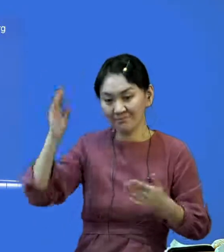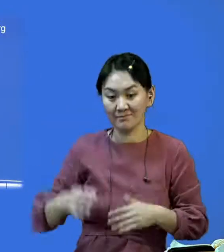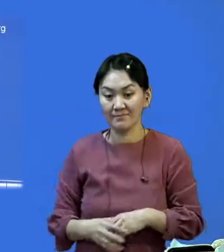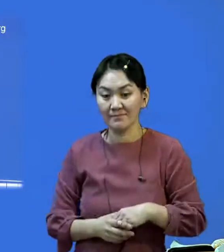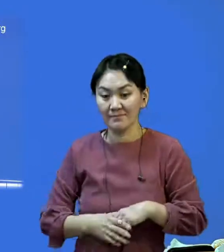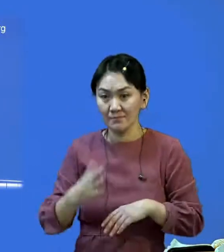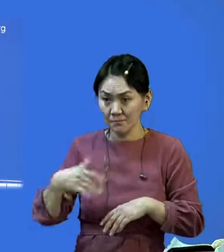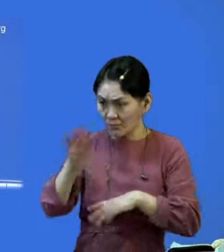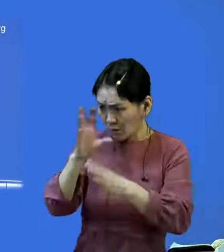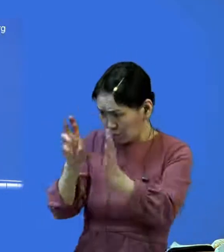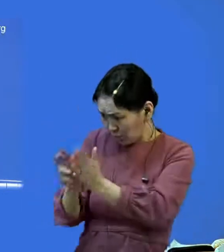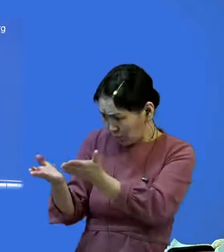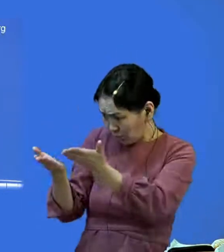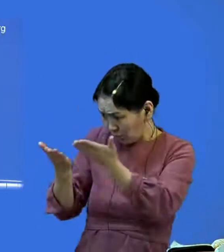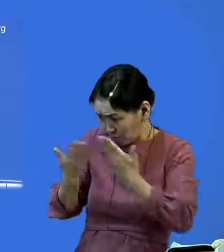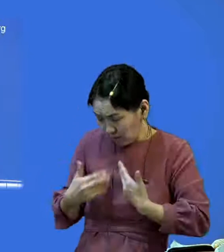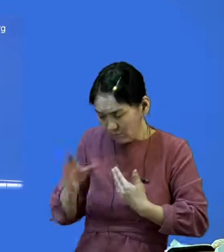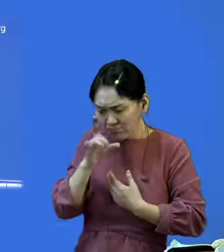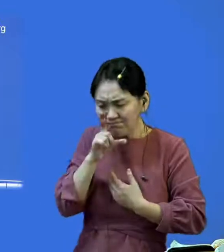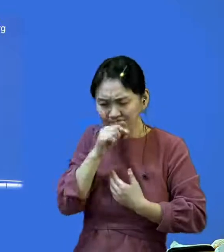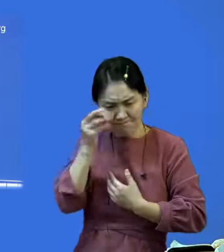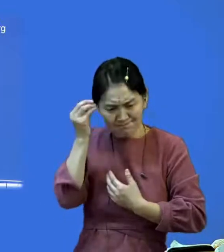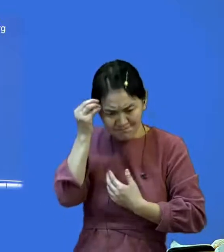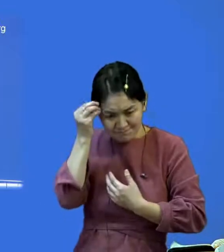бид өхөнд өгөгдсөн гэдэг юм артиж болохгүй.